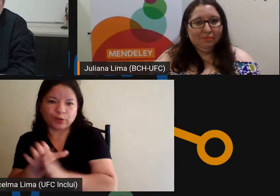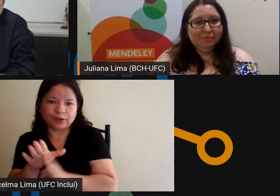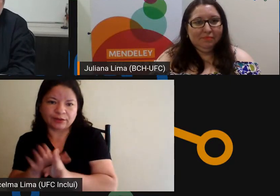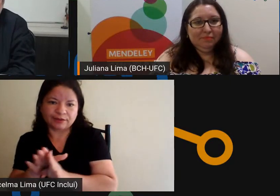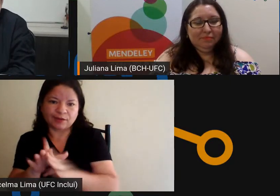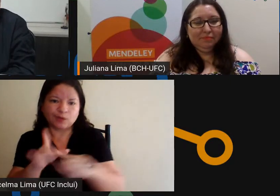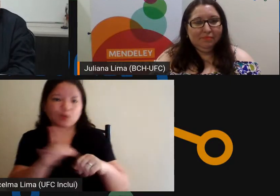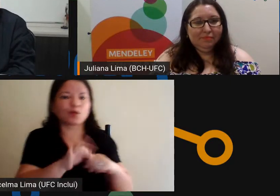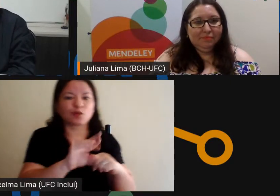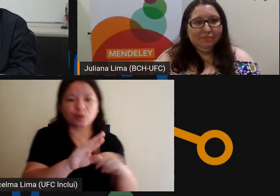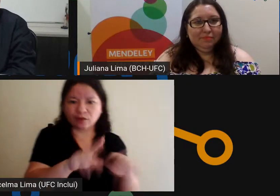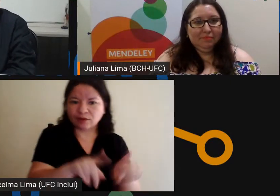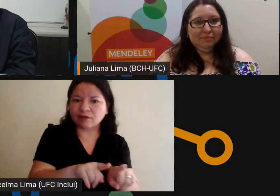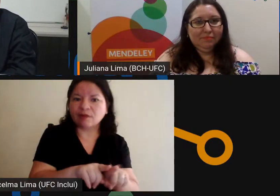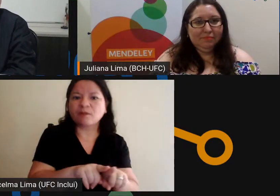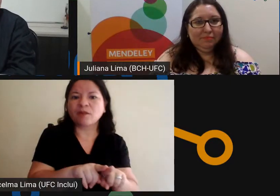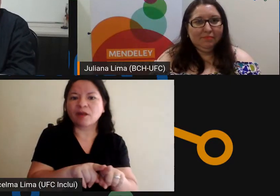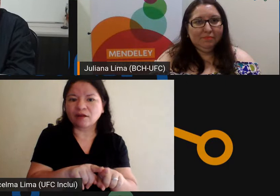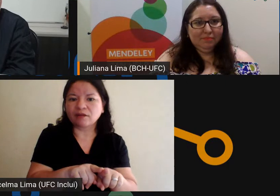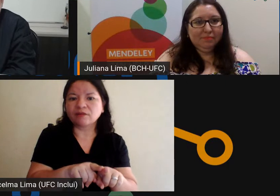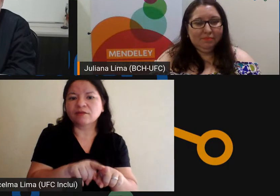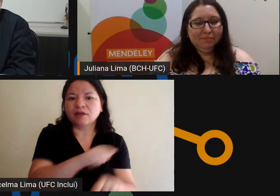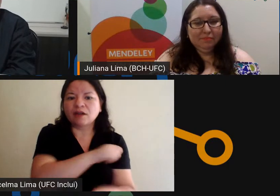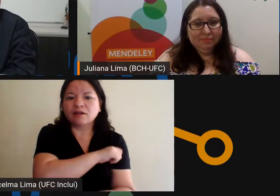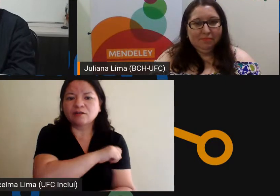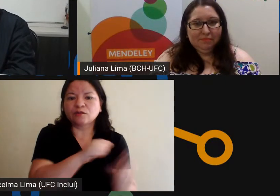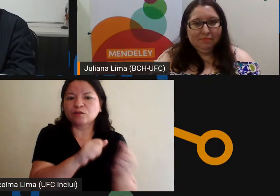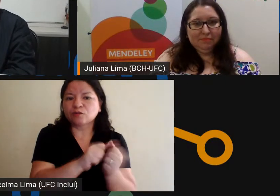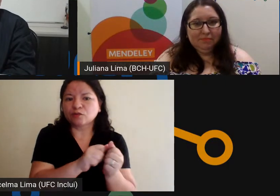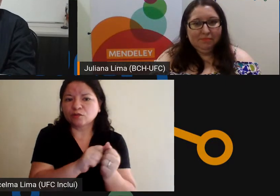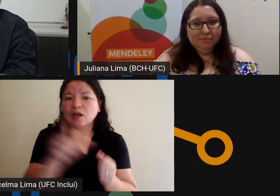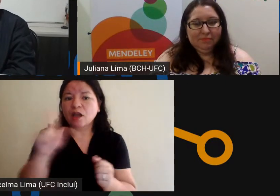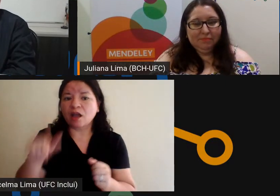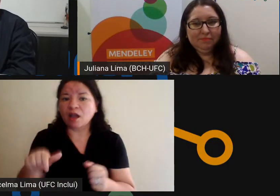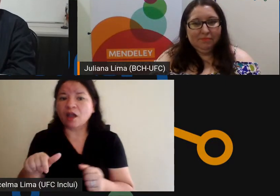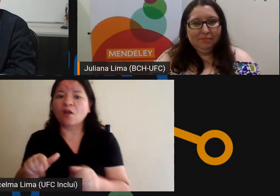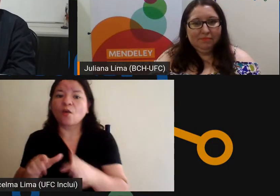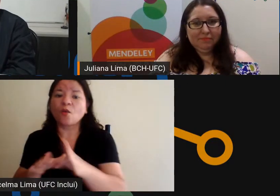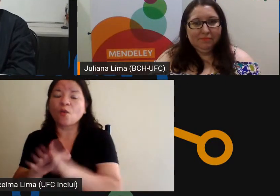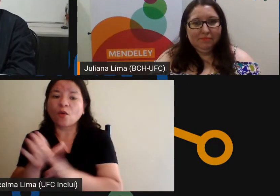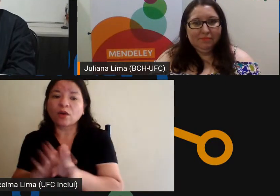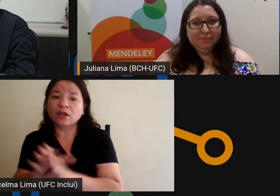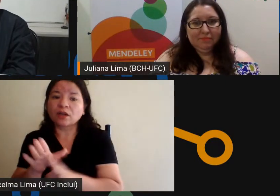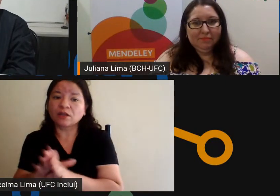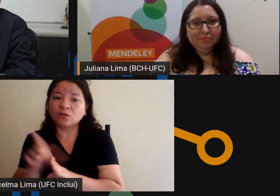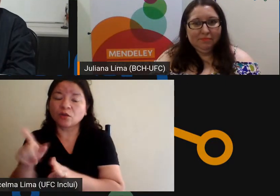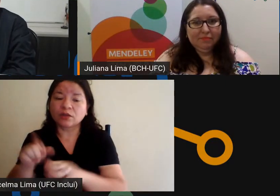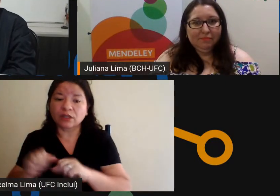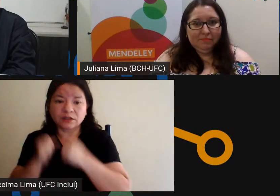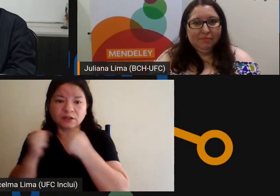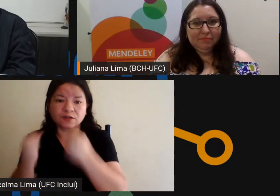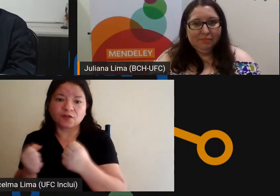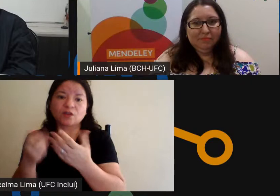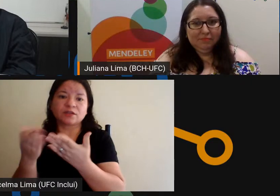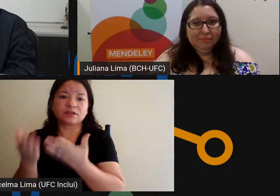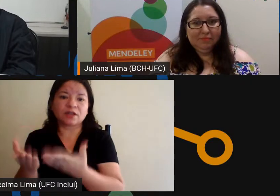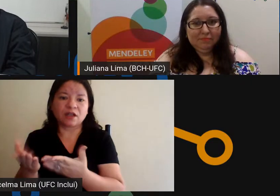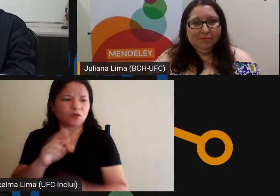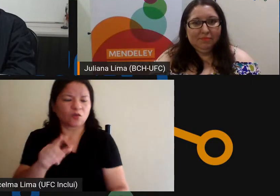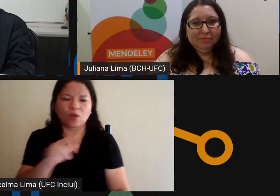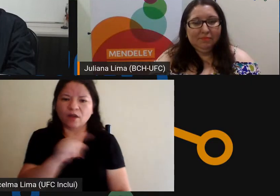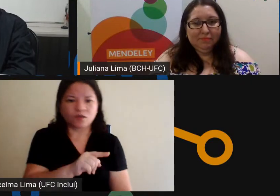sempre, mas quando o orientador é coautor. E o orientador que tem que fazer o trabalho publicar. Não é simplesmente larga lá.